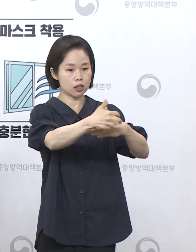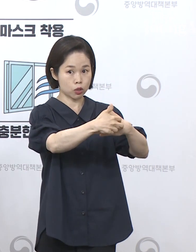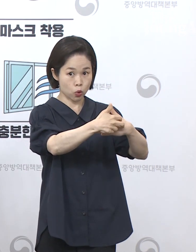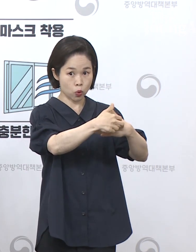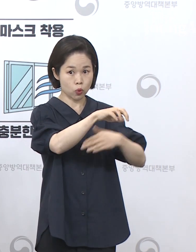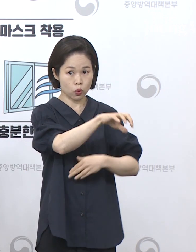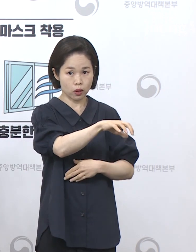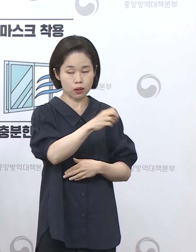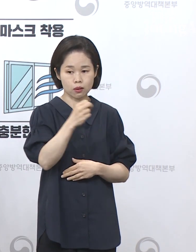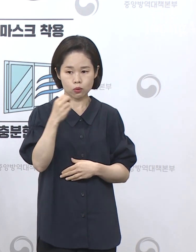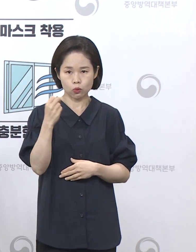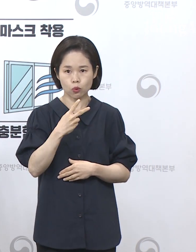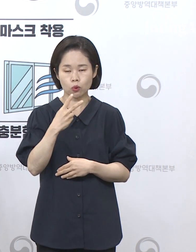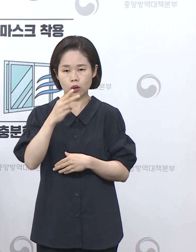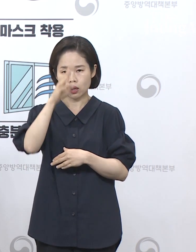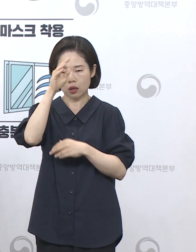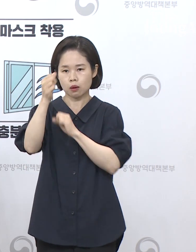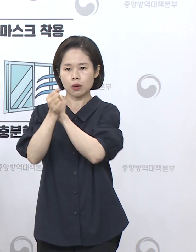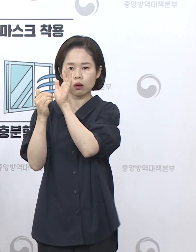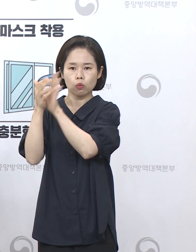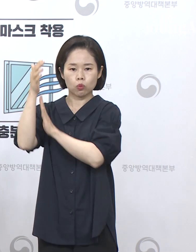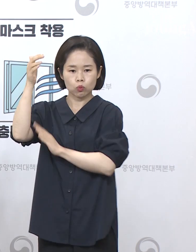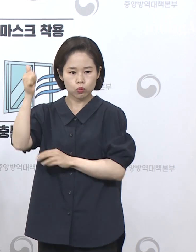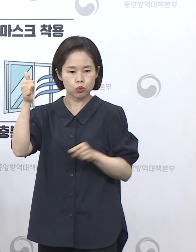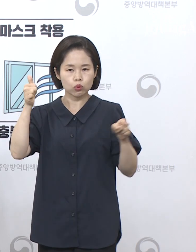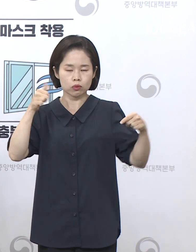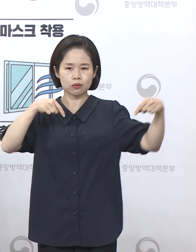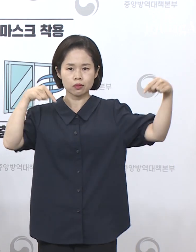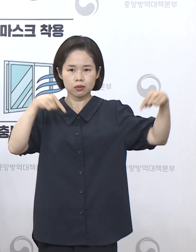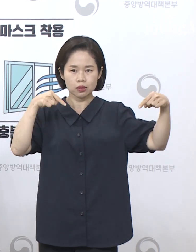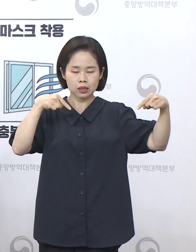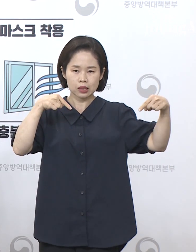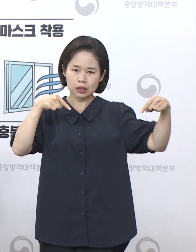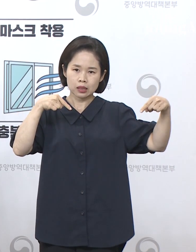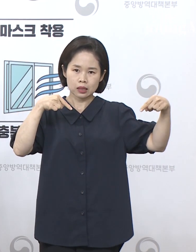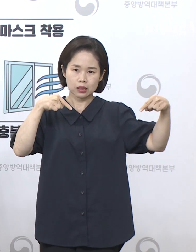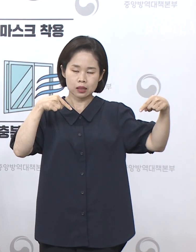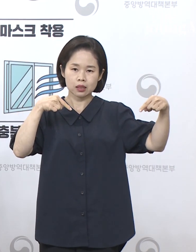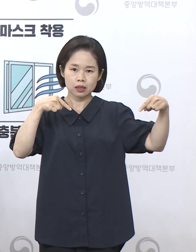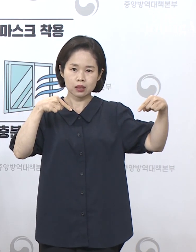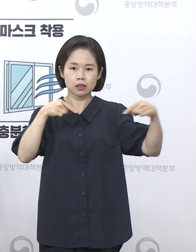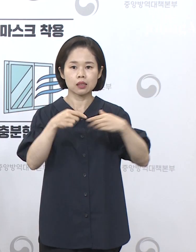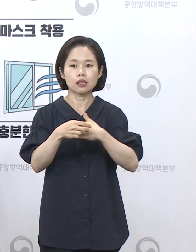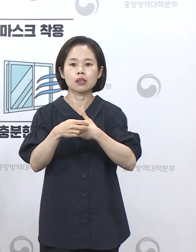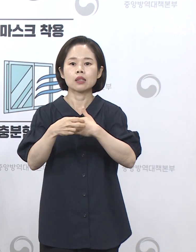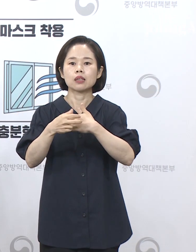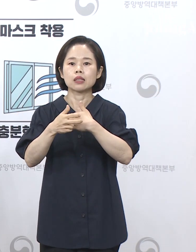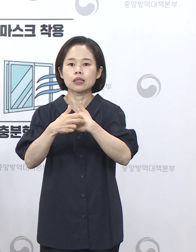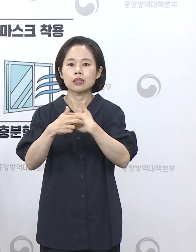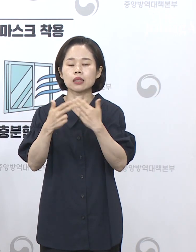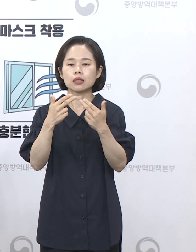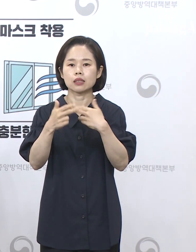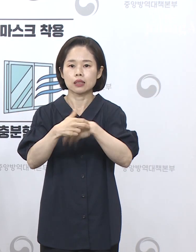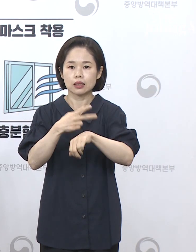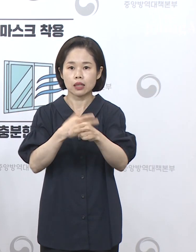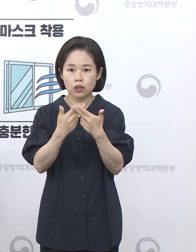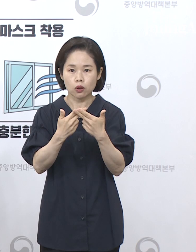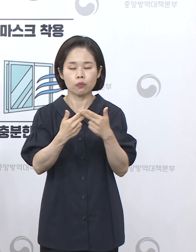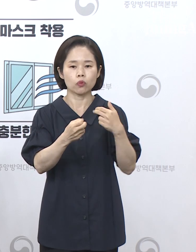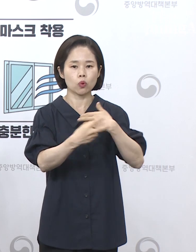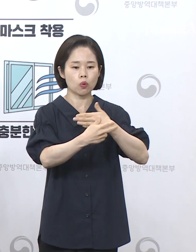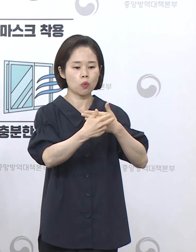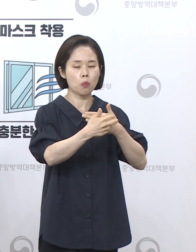계속 백신 접종에 대한 사항들을 협의하고 있는데 의협이나 병협 등